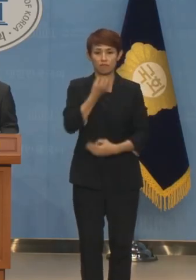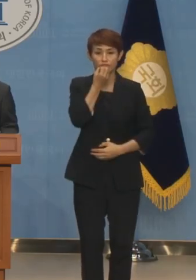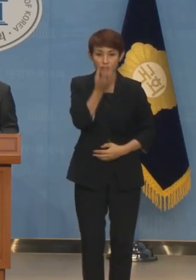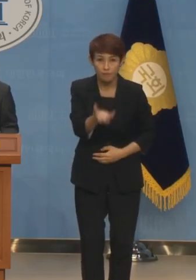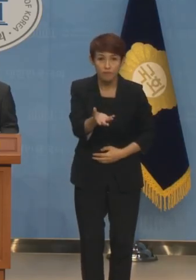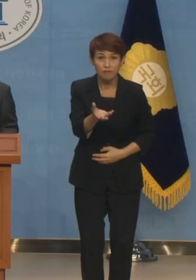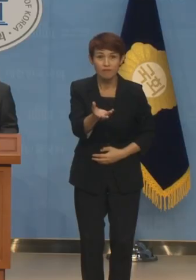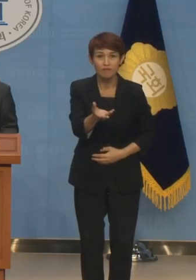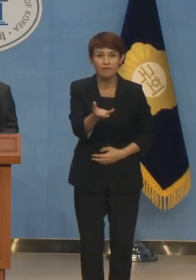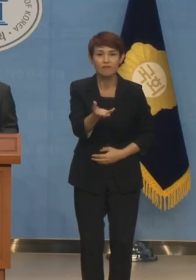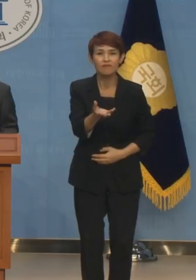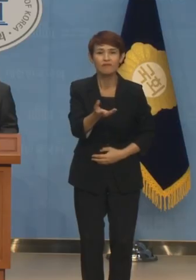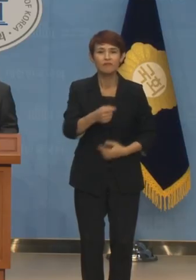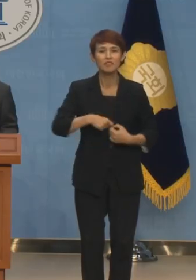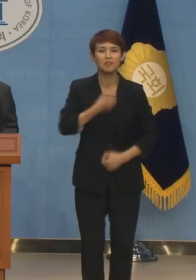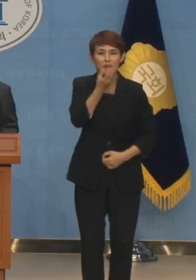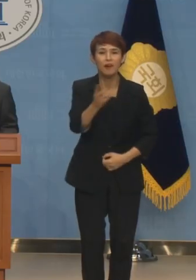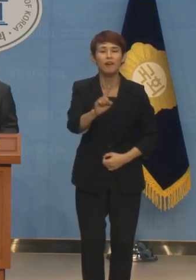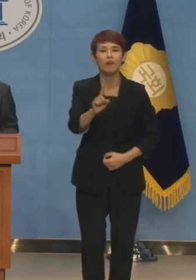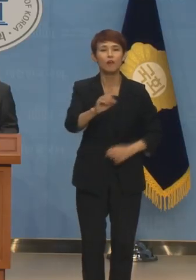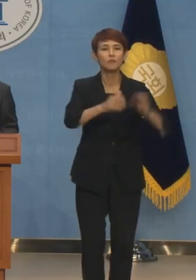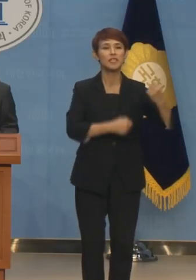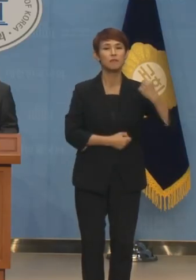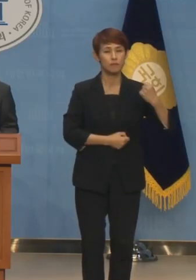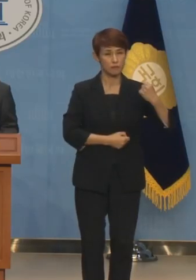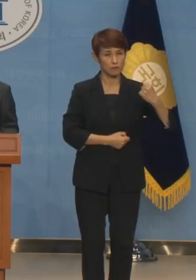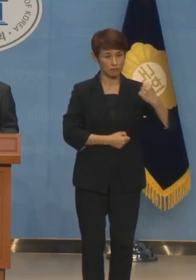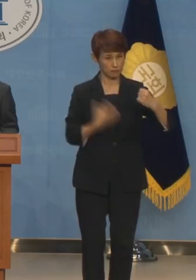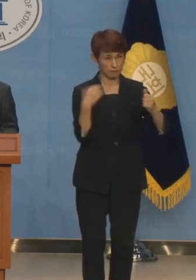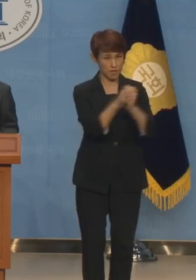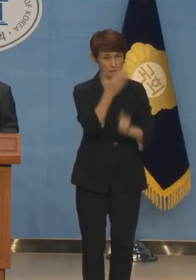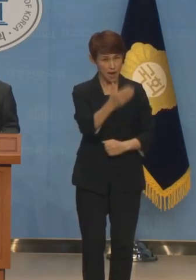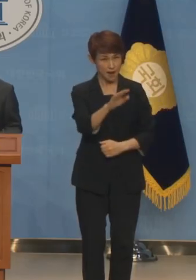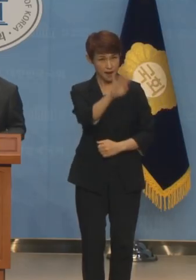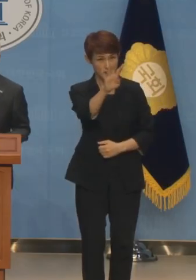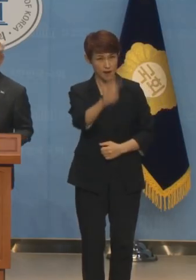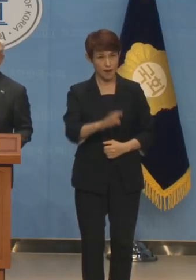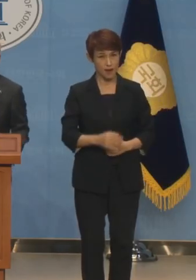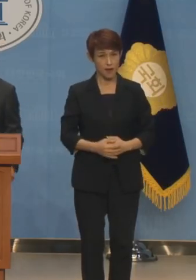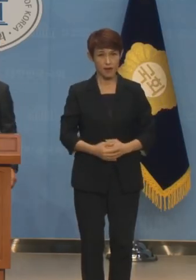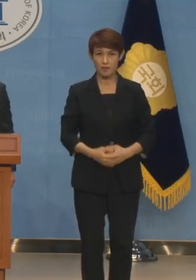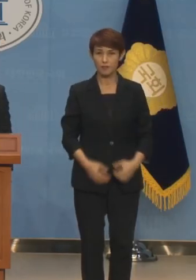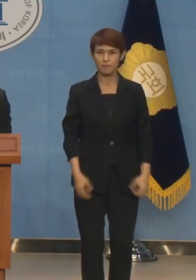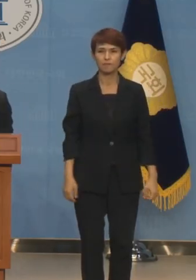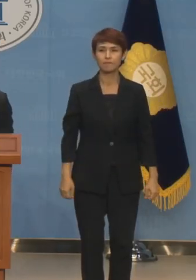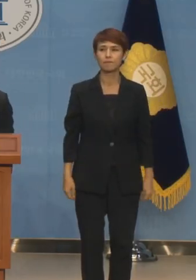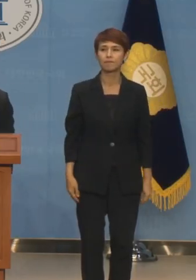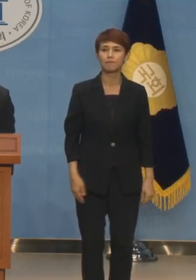한다면 국민의힘은 감당하실 수 있겠습니까?